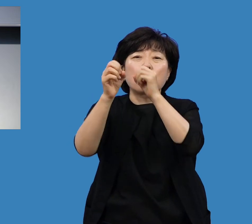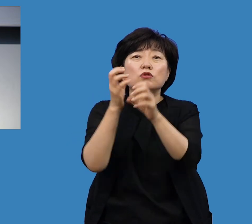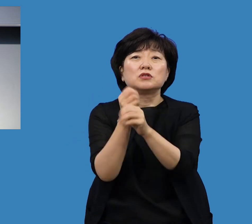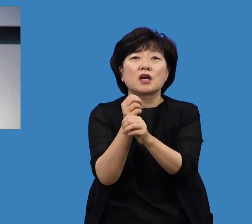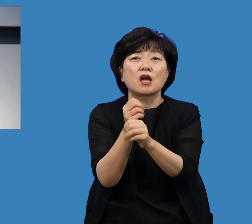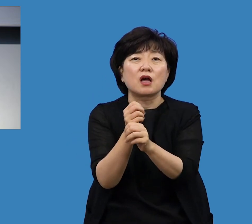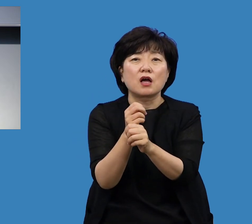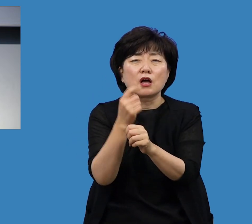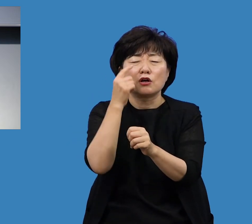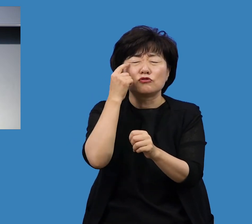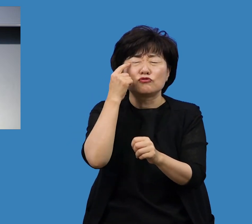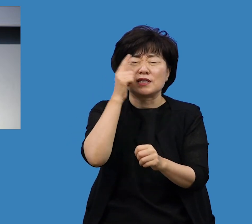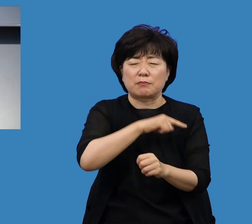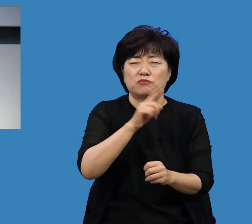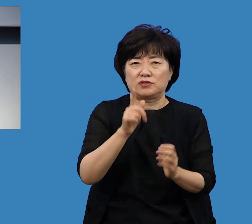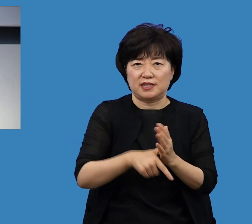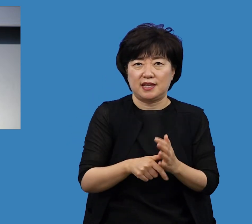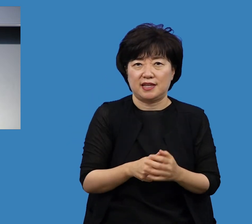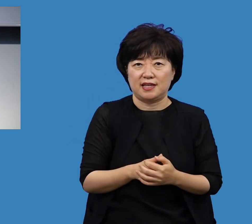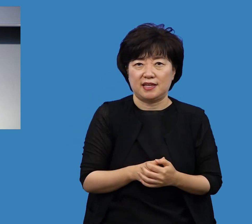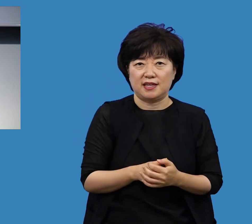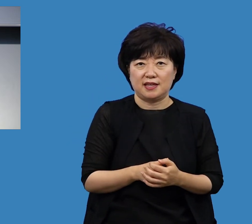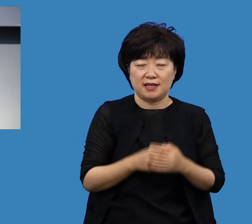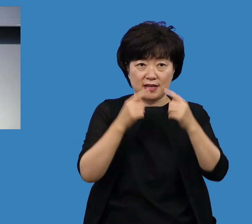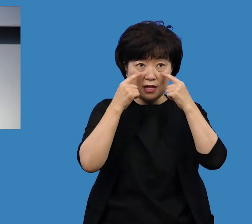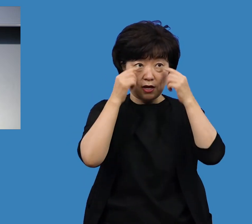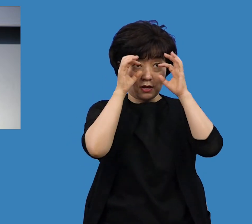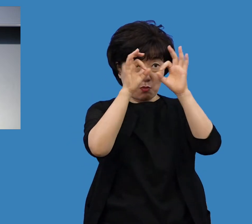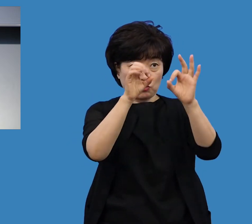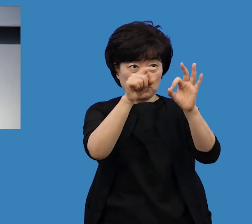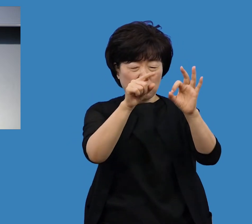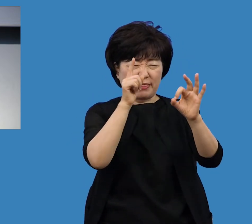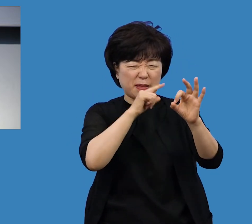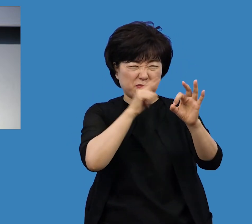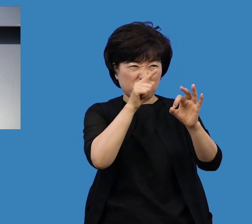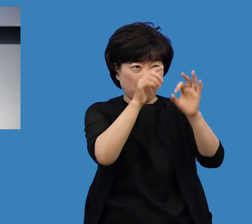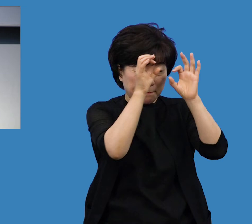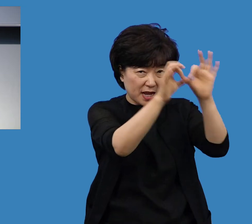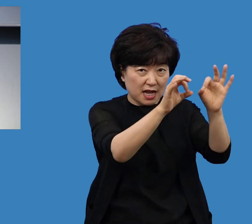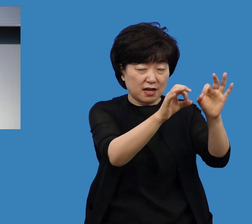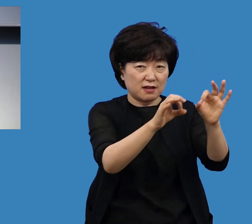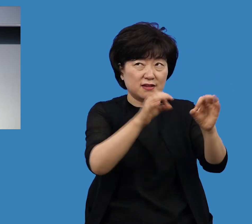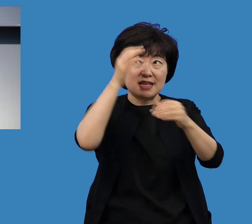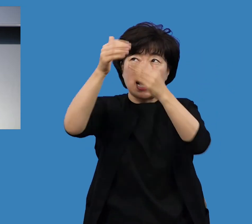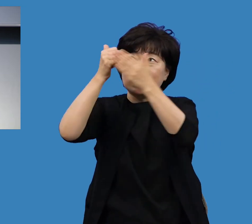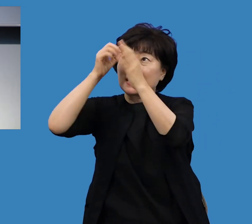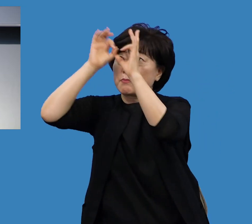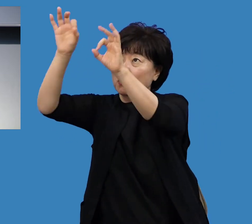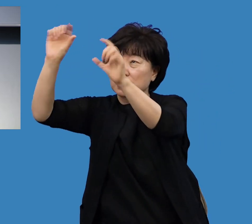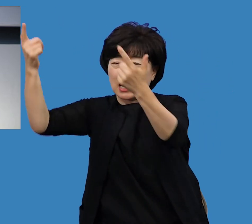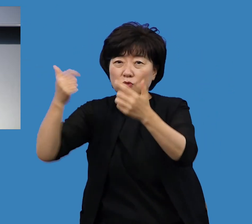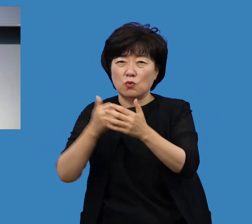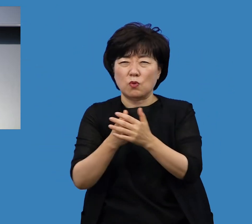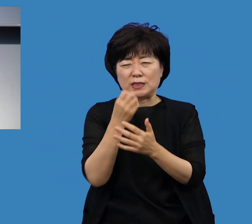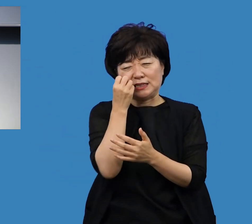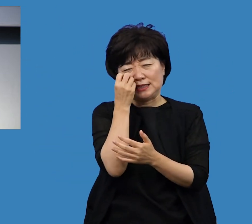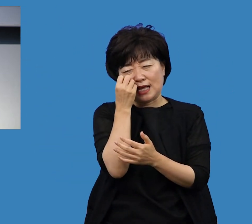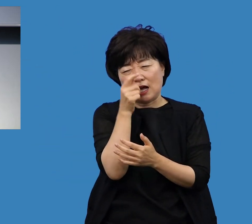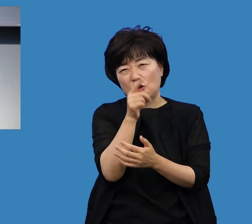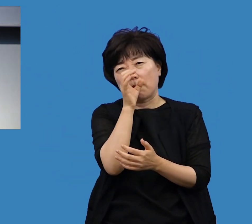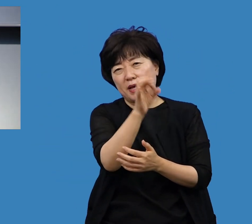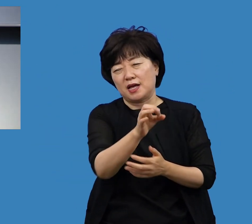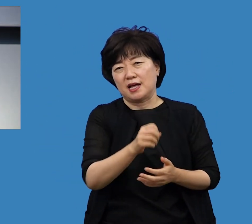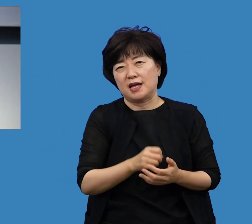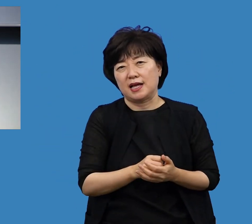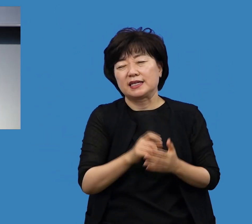눈이 나쁠 때, 보는 것이 계속 나쁜 것을 볼 때, 계속 하나님을 보는 것이 아니라 이상한 것들을 볼 때, 그때